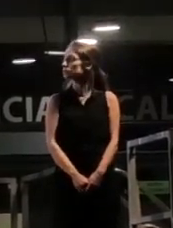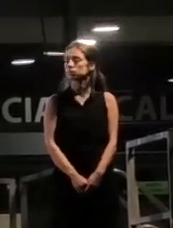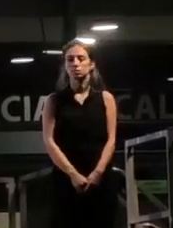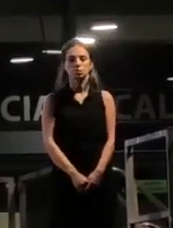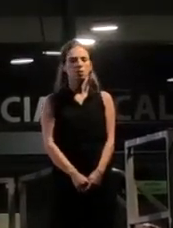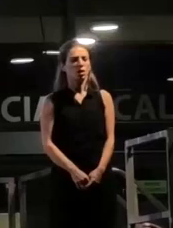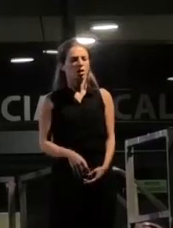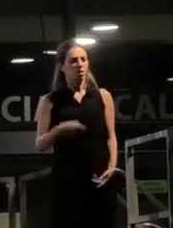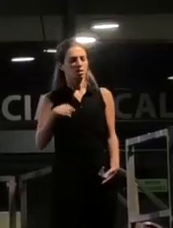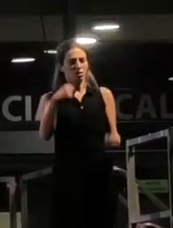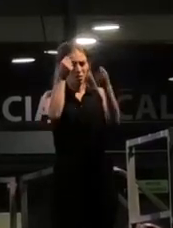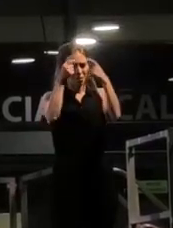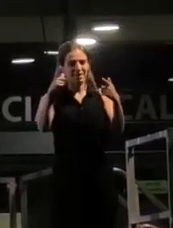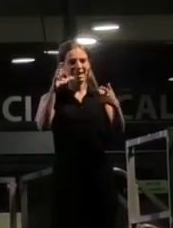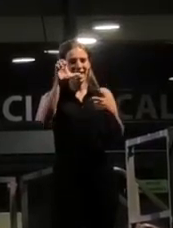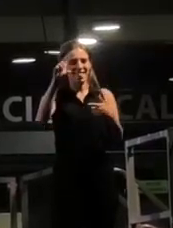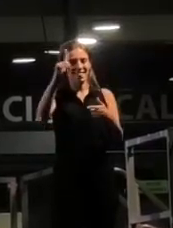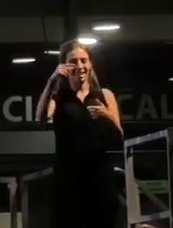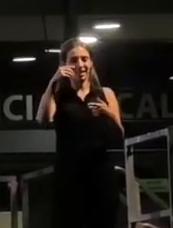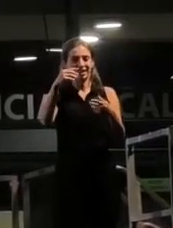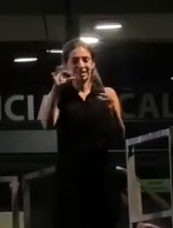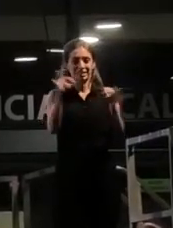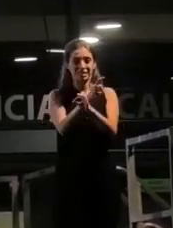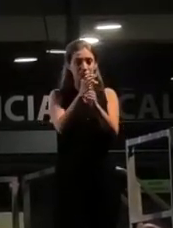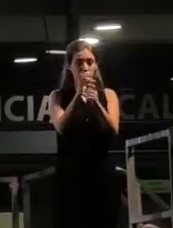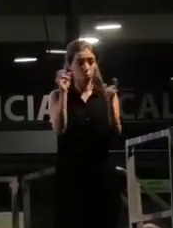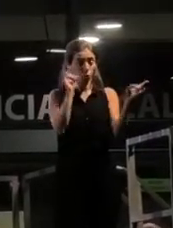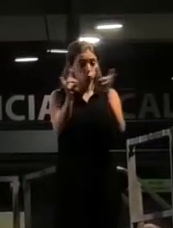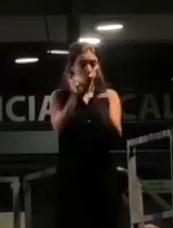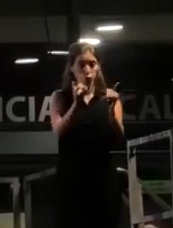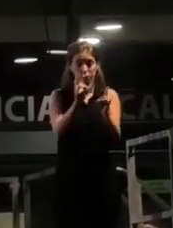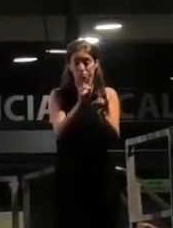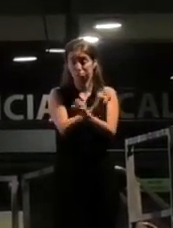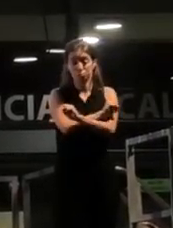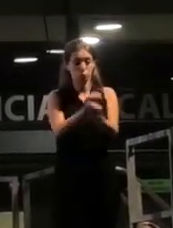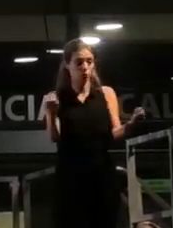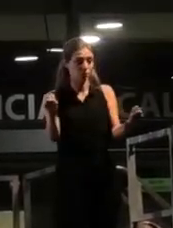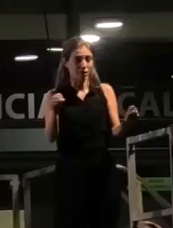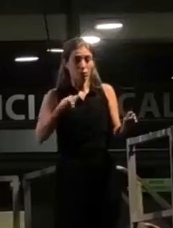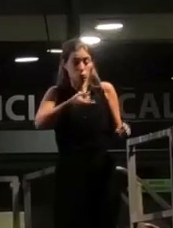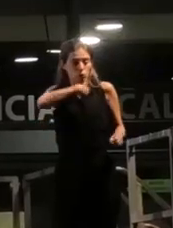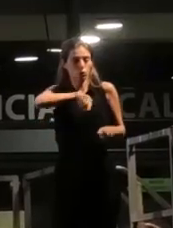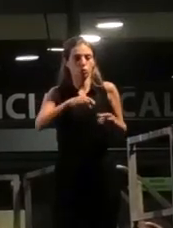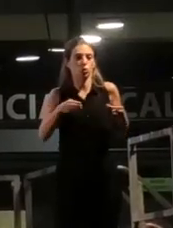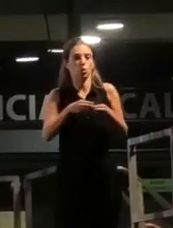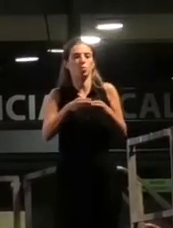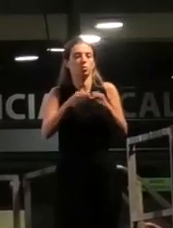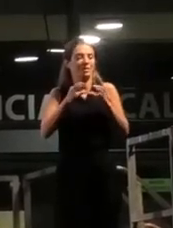I que estranya que seria la vida de l'Andenga sense música. Els músics de la colla som